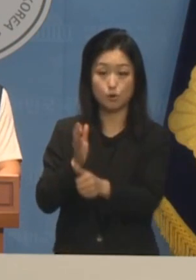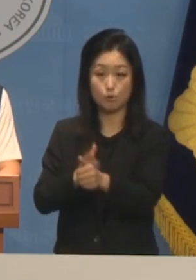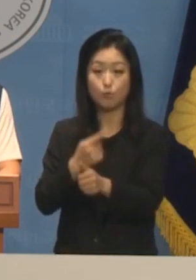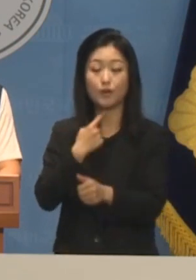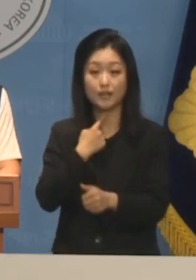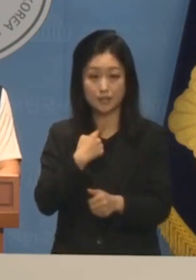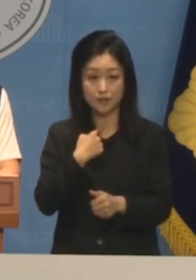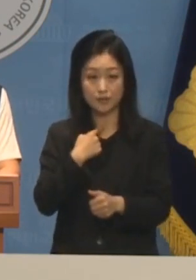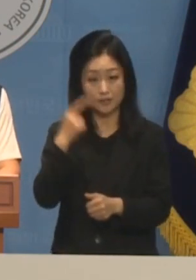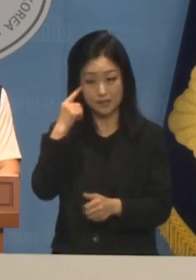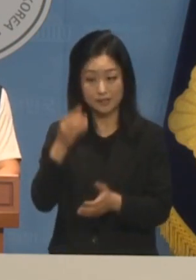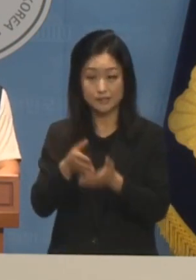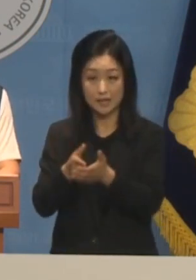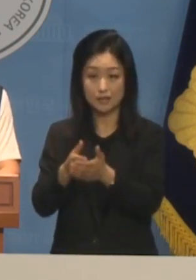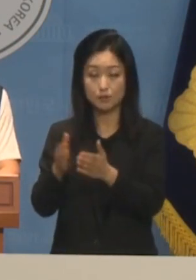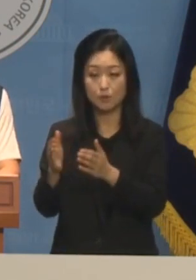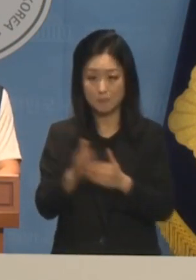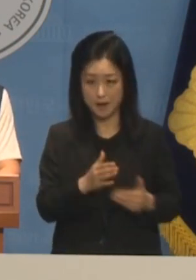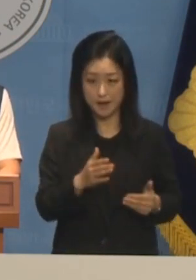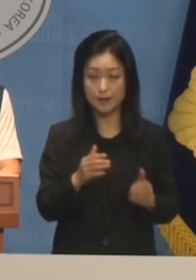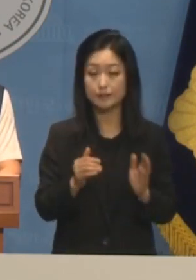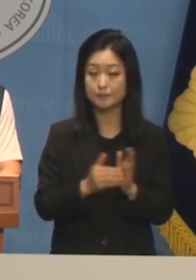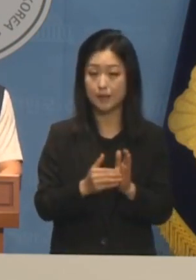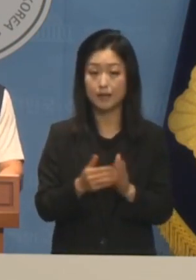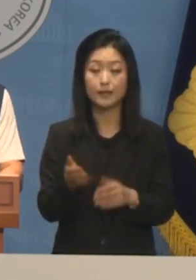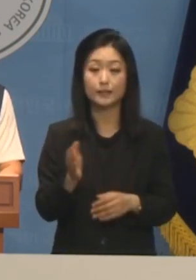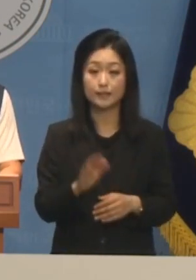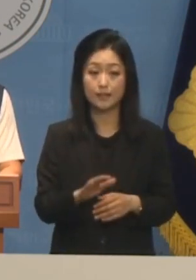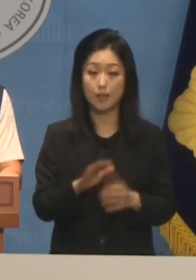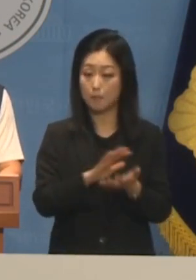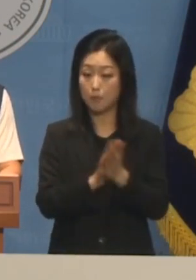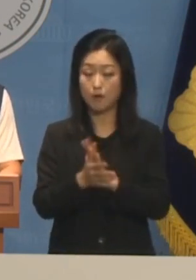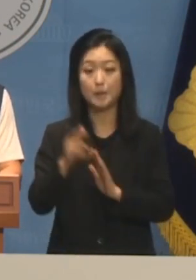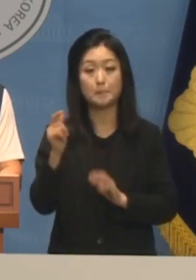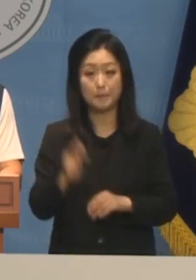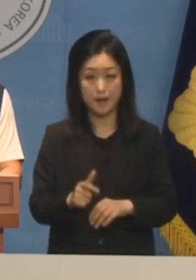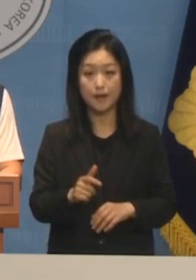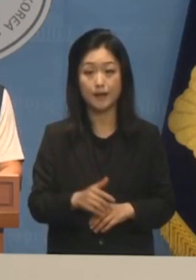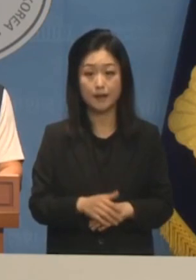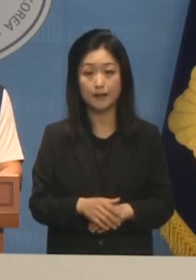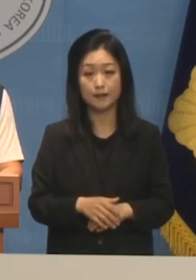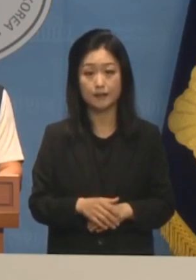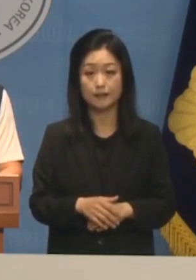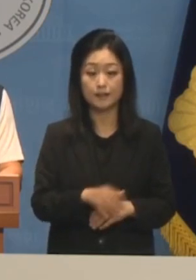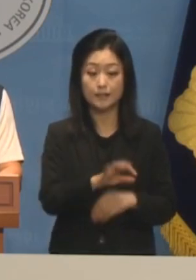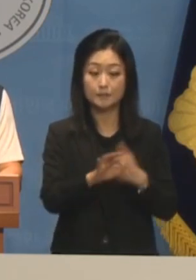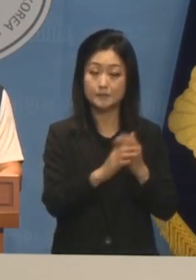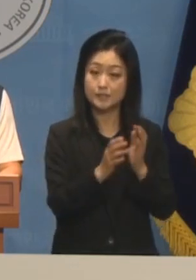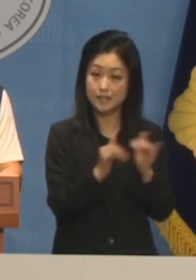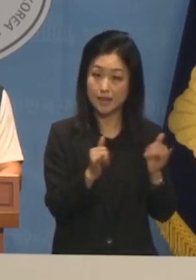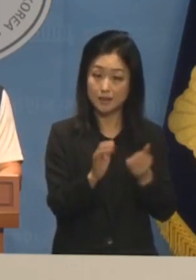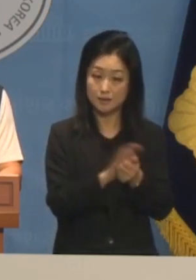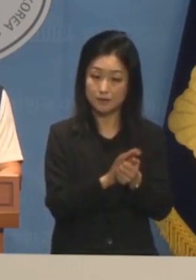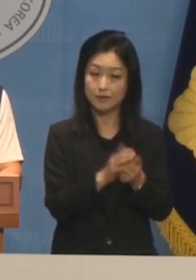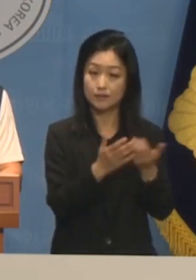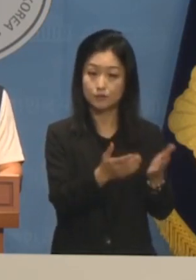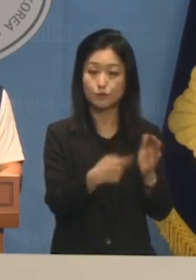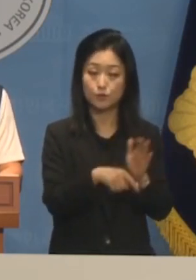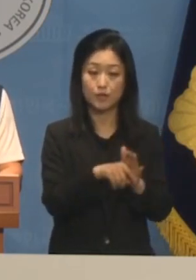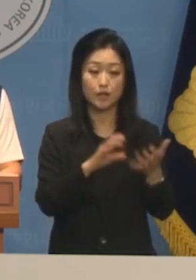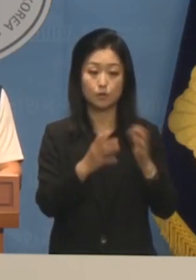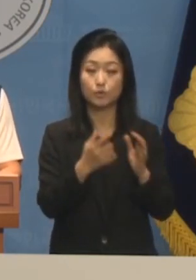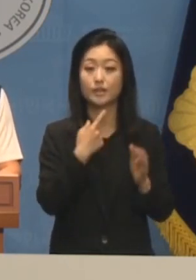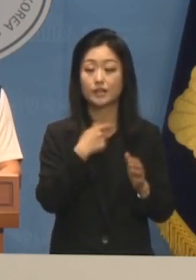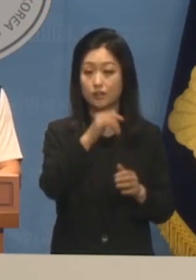부대 의견을 낸 것도 이미 2년이 지났습니다. 하지만 아직 변한 건 없습니다. 공공부문 비정규직 노동자들의 처우 개선을 논의하던